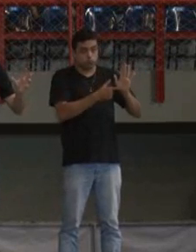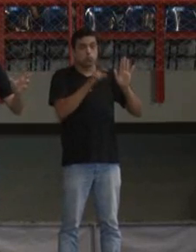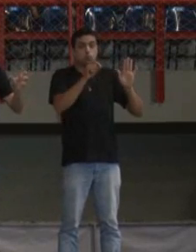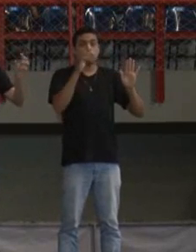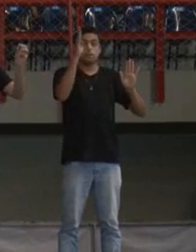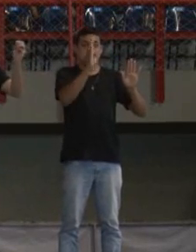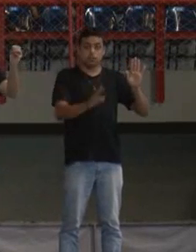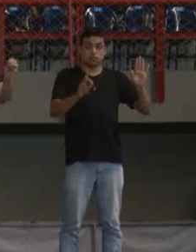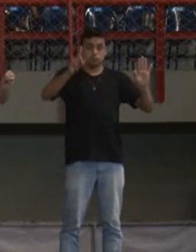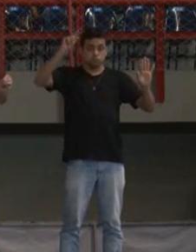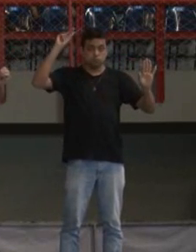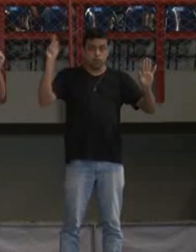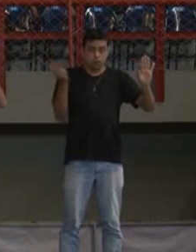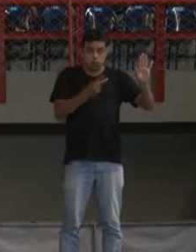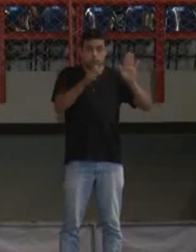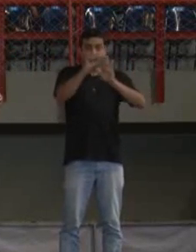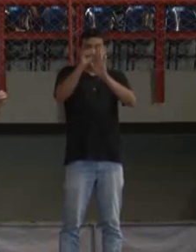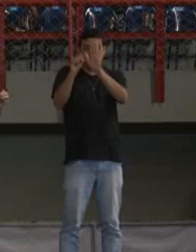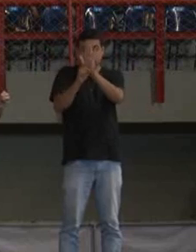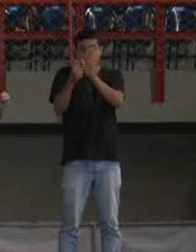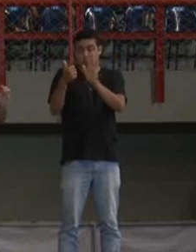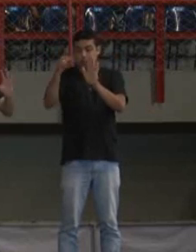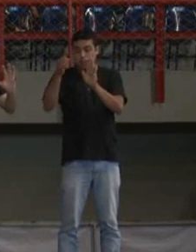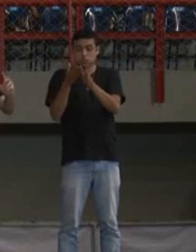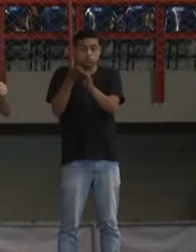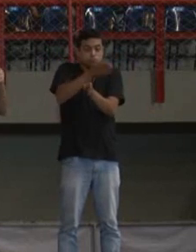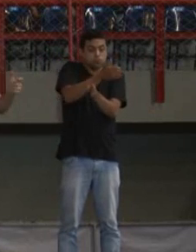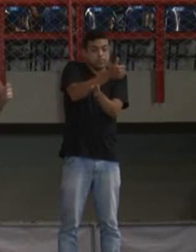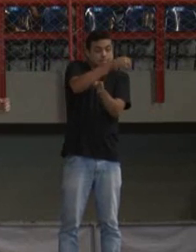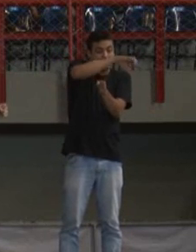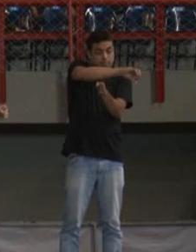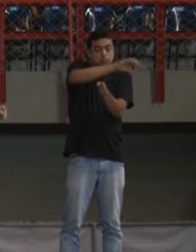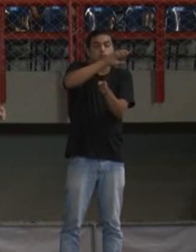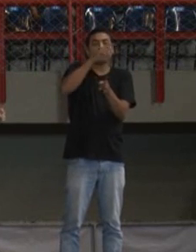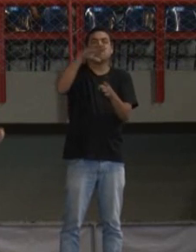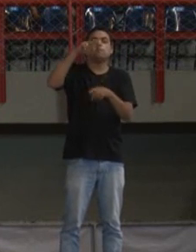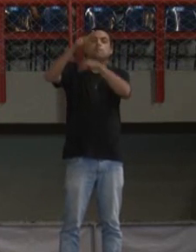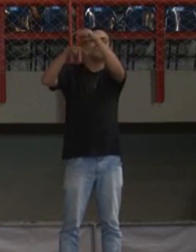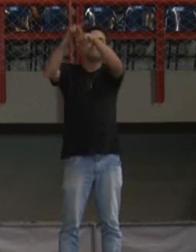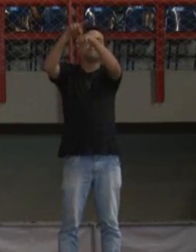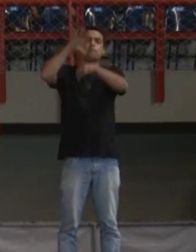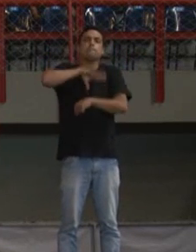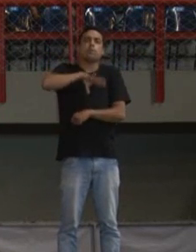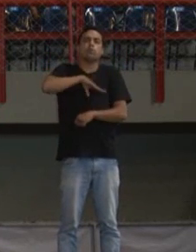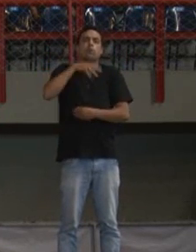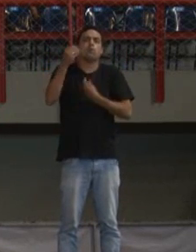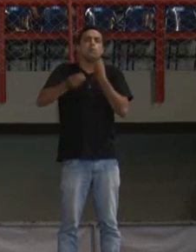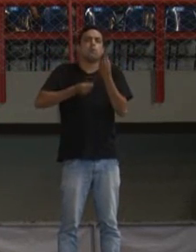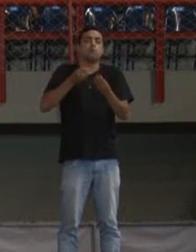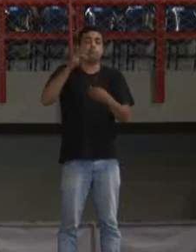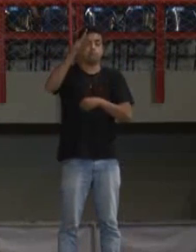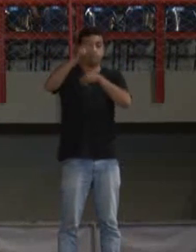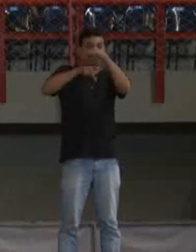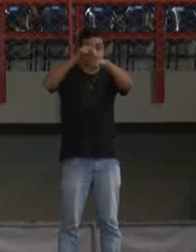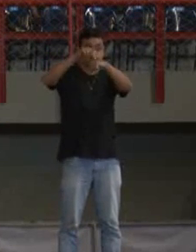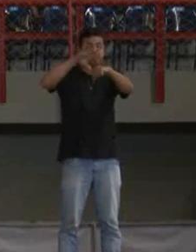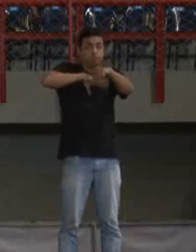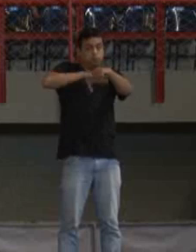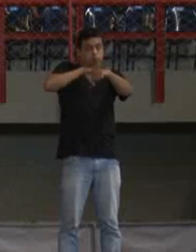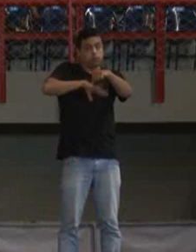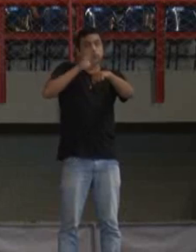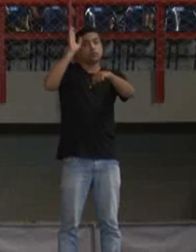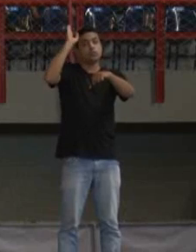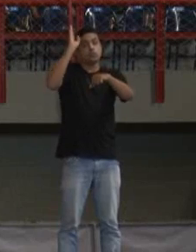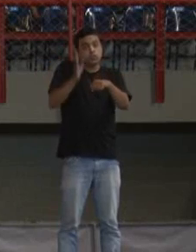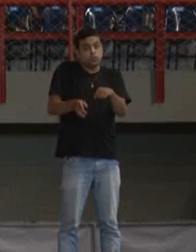acontecia no Brasil na virada do século XVIII para o século XIX. E como estava Portugal? Turma, Portugal, por